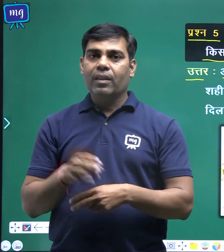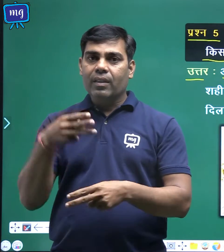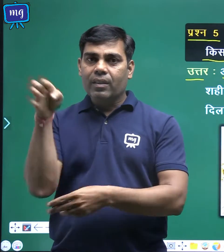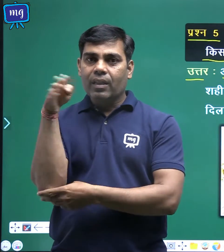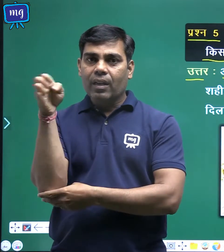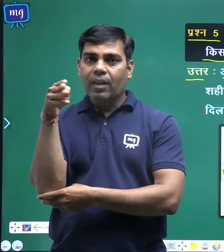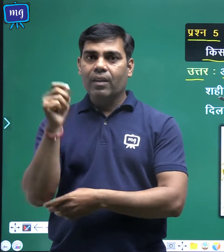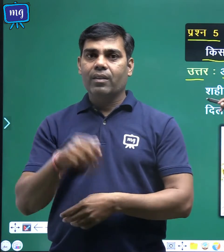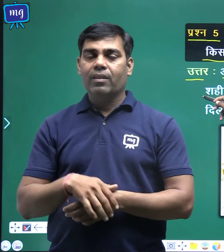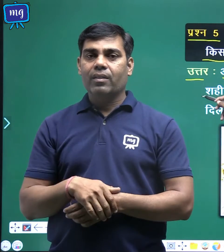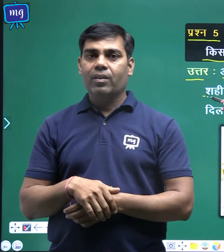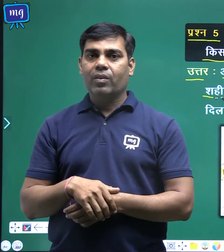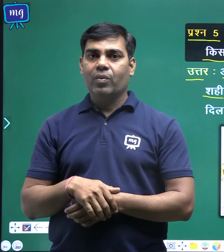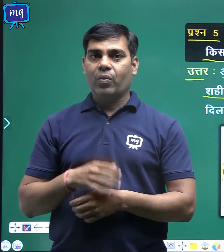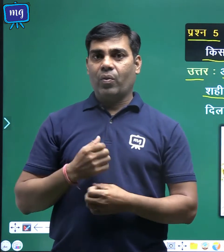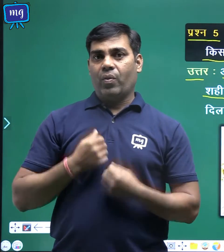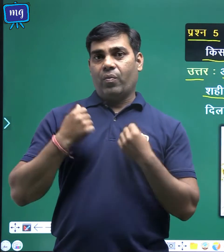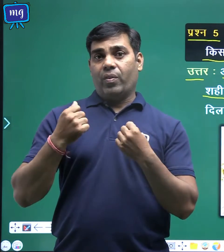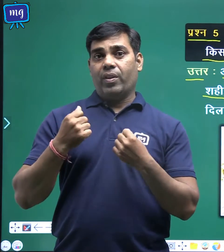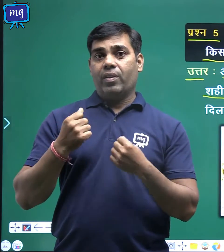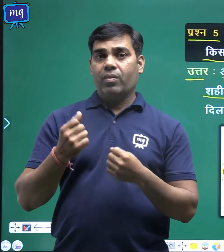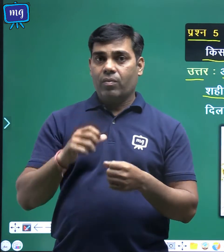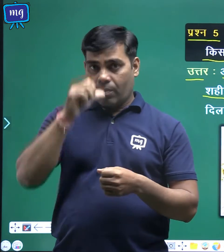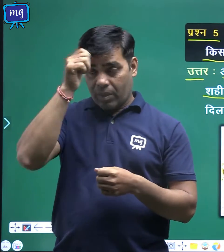तिरंगा वीर शहीदों की